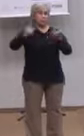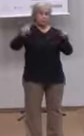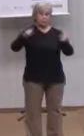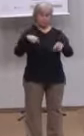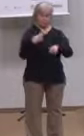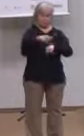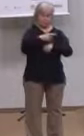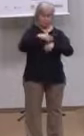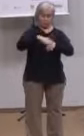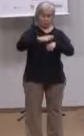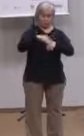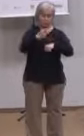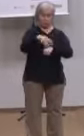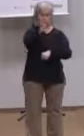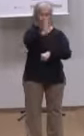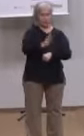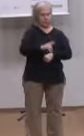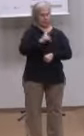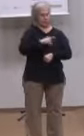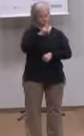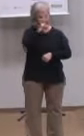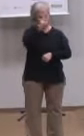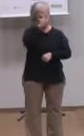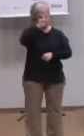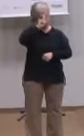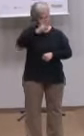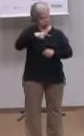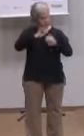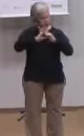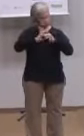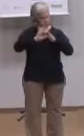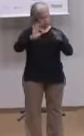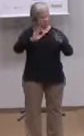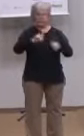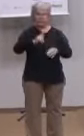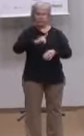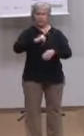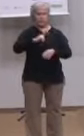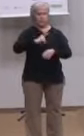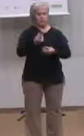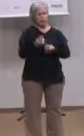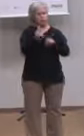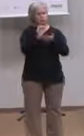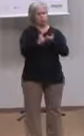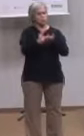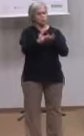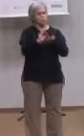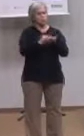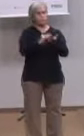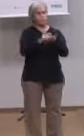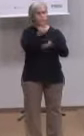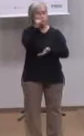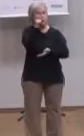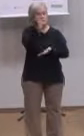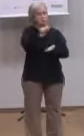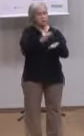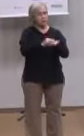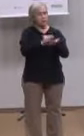um país que tem autonomia, é um país que tem recursos. Falta